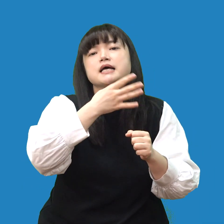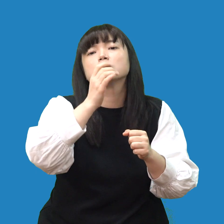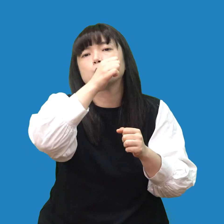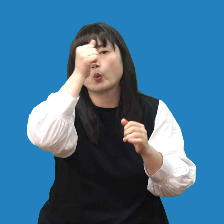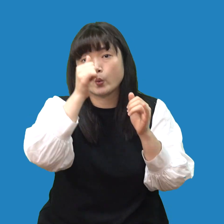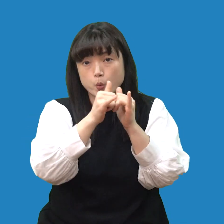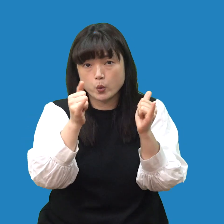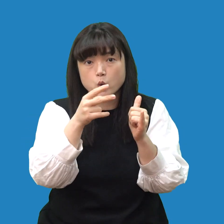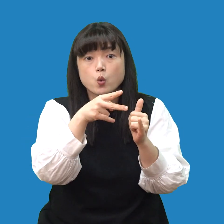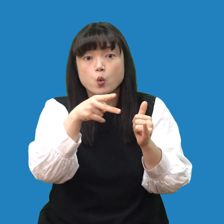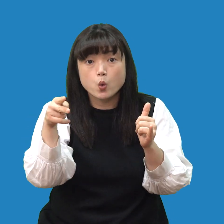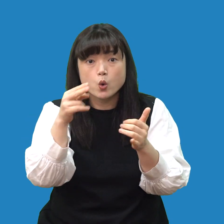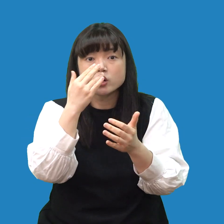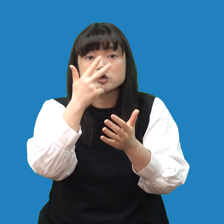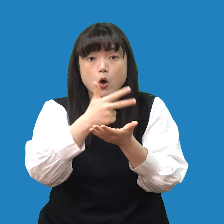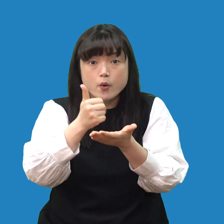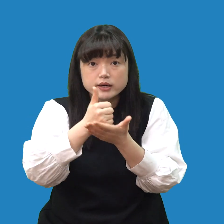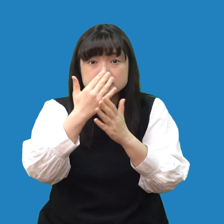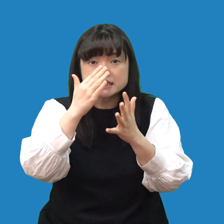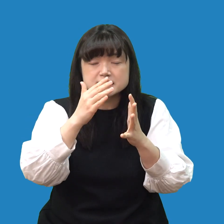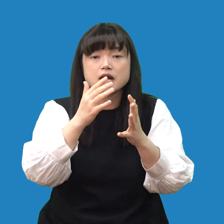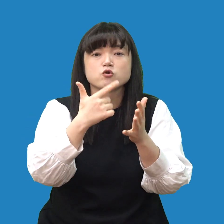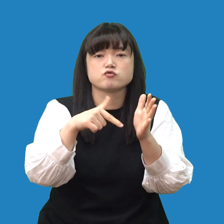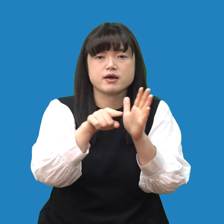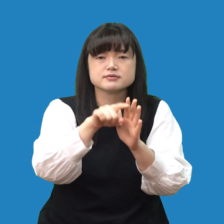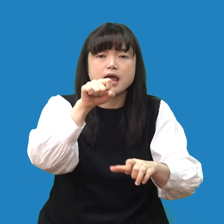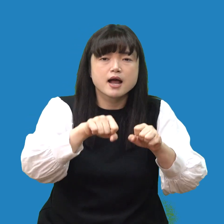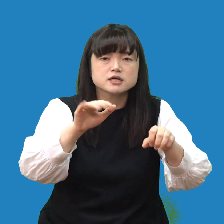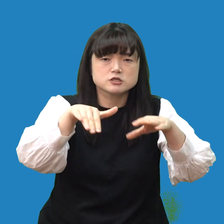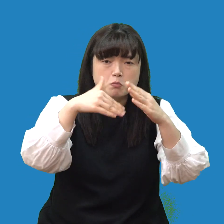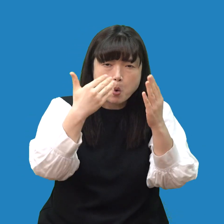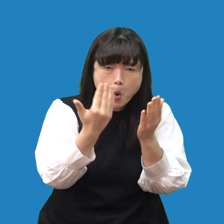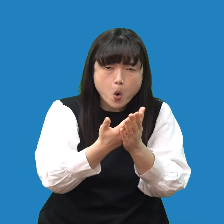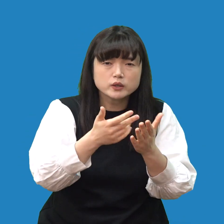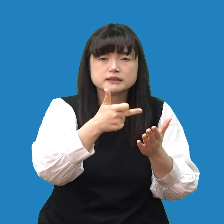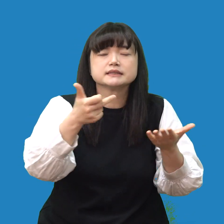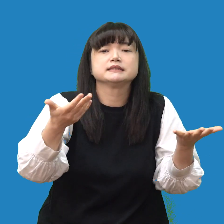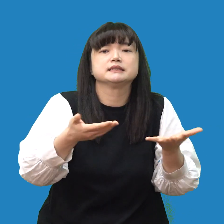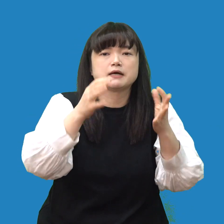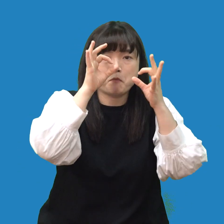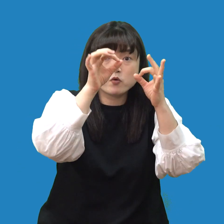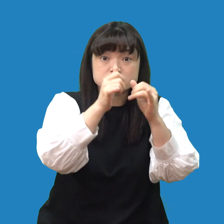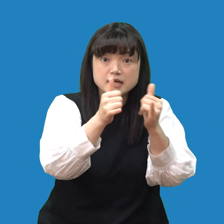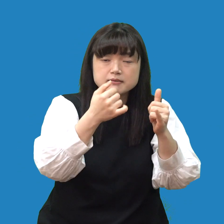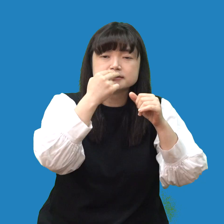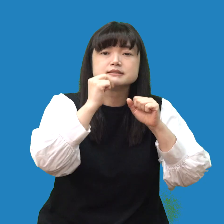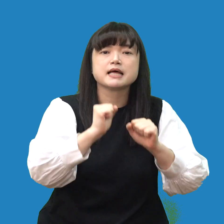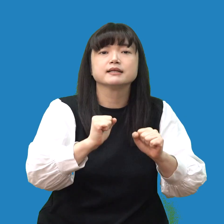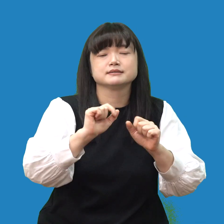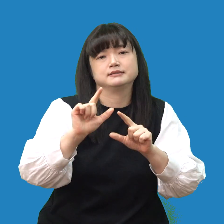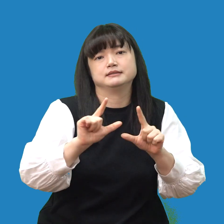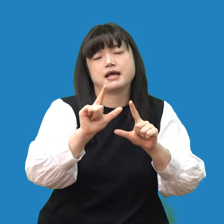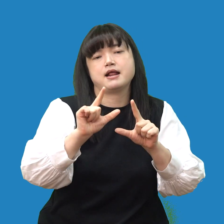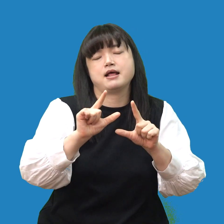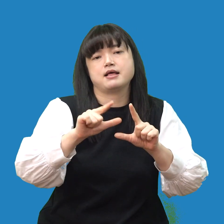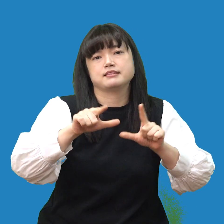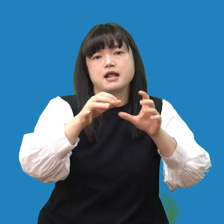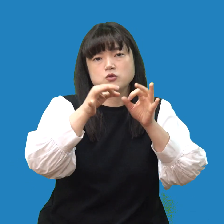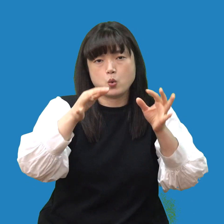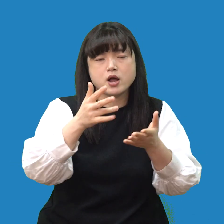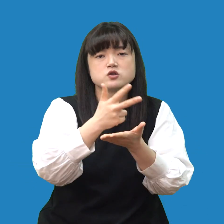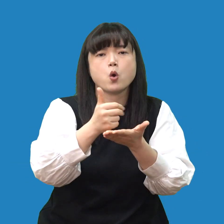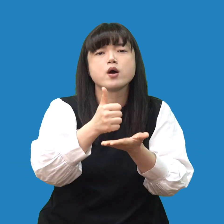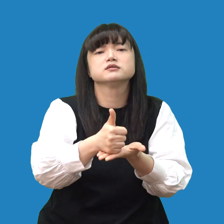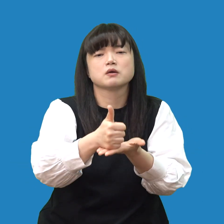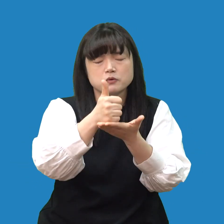곧 여호와께서 이스라엘을 위하여 행하신 모든 큰 일을 본 자들이 사는 날 동안에 여호와를